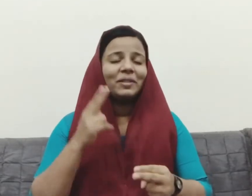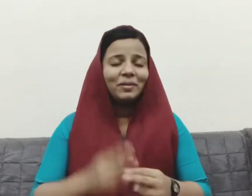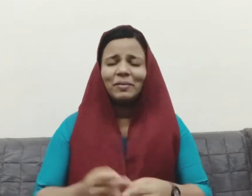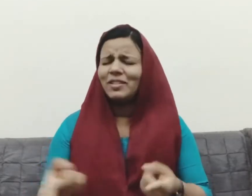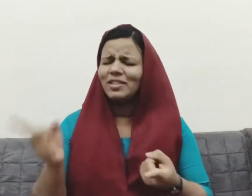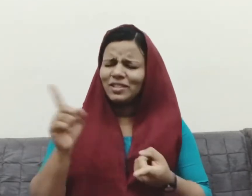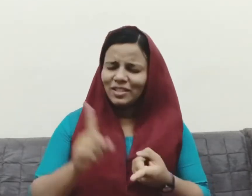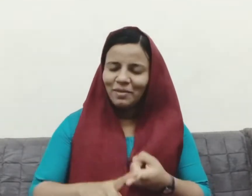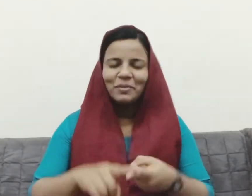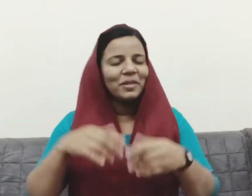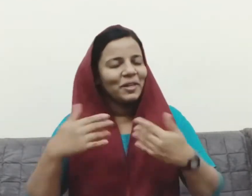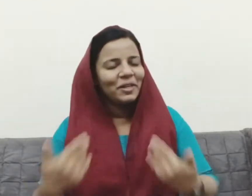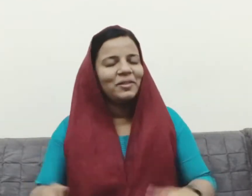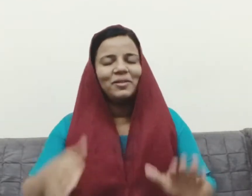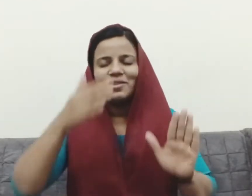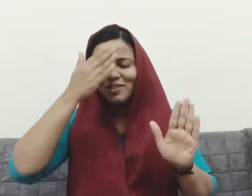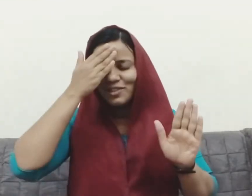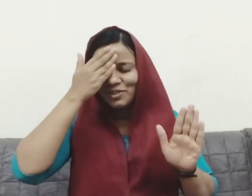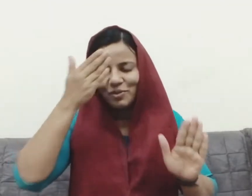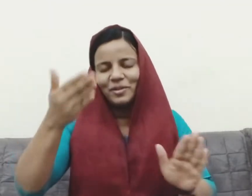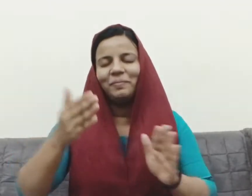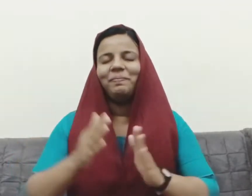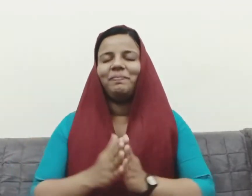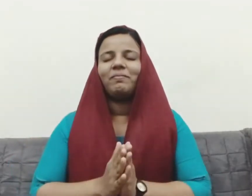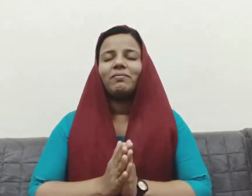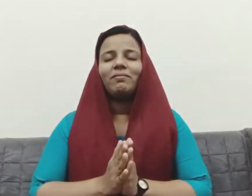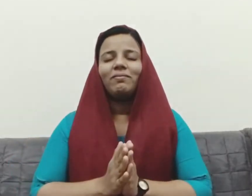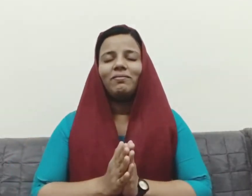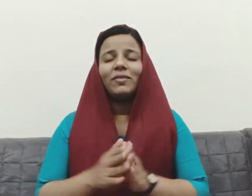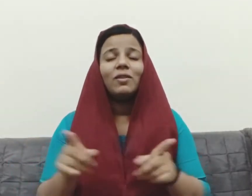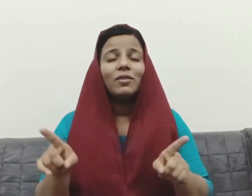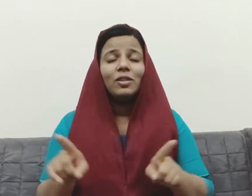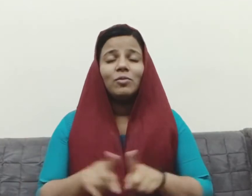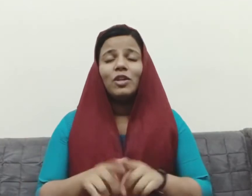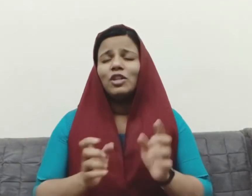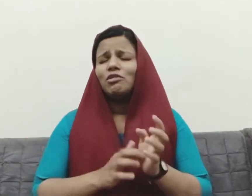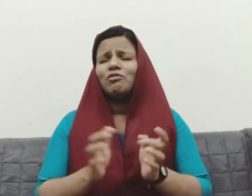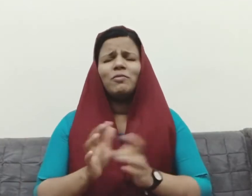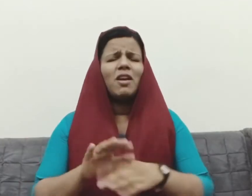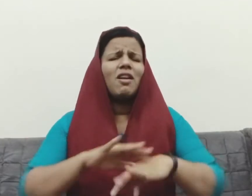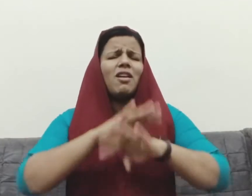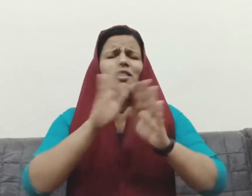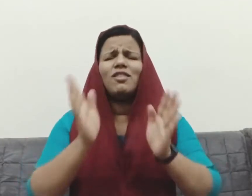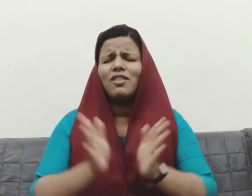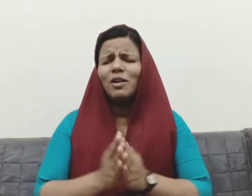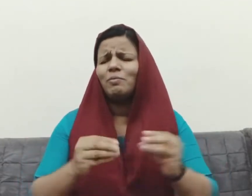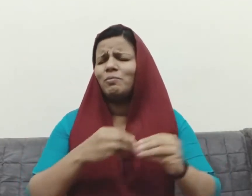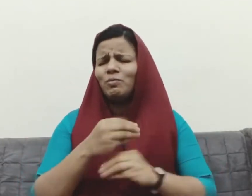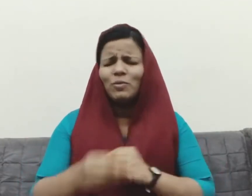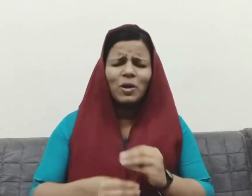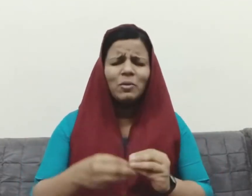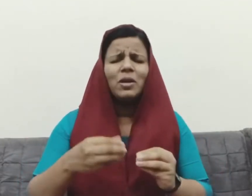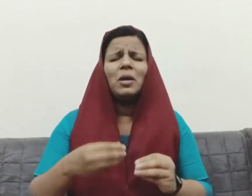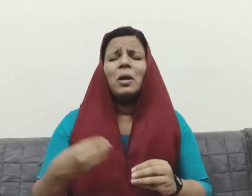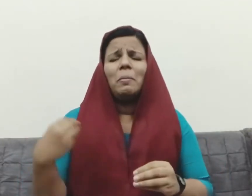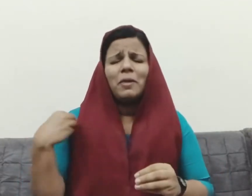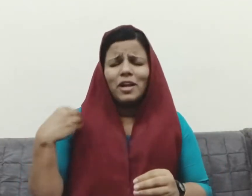ക്രിസ്തുവിൻ്റെ നാമത്തിൽ അത് സംഭവിച്ചിരിക്കുന്നതിനായിട്ട് സ്തോത്രം ചെയ്യുന്നു കർത്താവെ. അതുപോലെ അങ്ങയുടെ കരങ്ങളിൽ സകല പ്രശ്നങ്ങളും രോഗങ്ങളും ഏൽപ്പിക്കുന്നു.